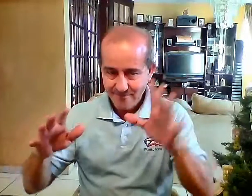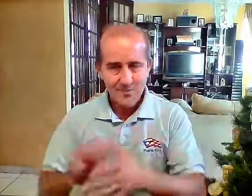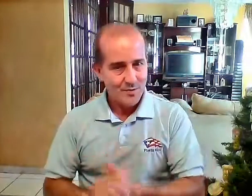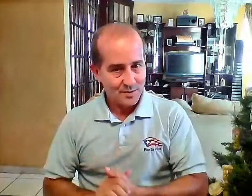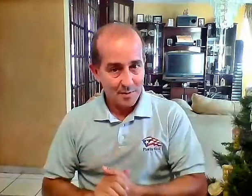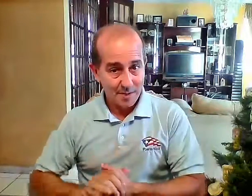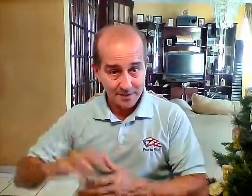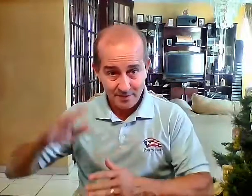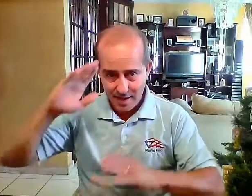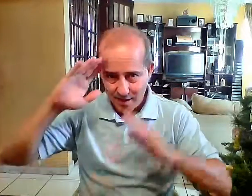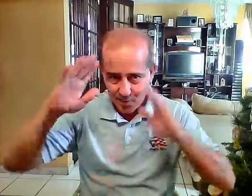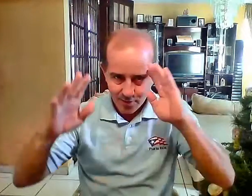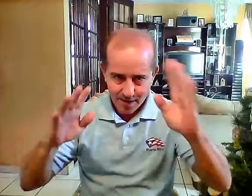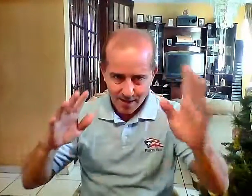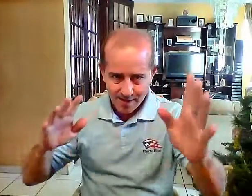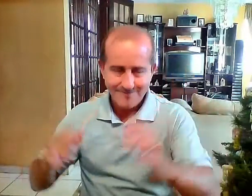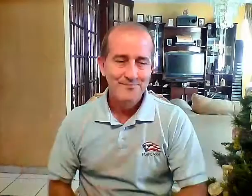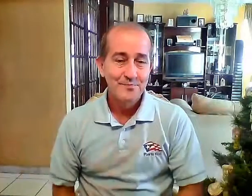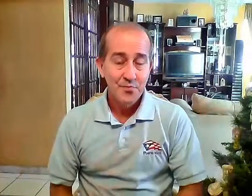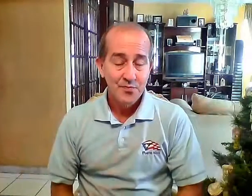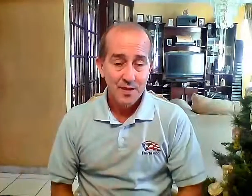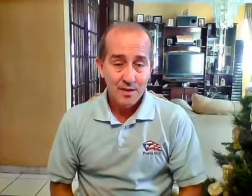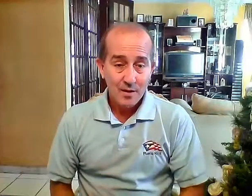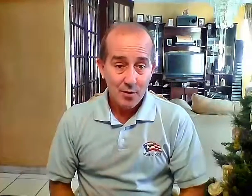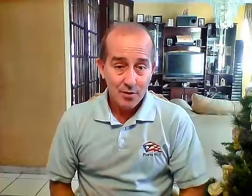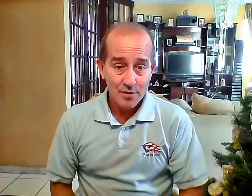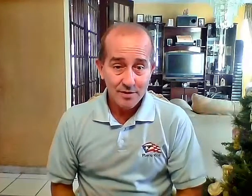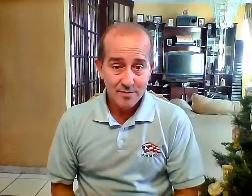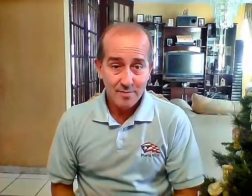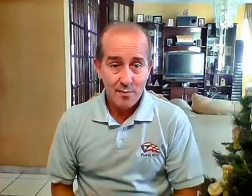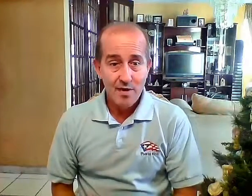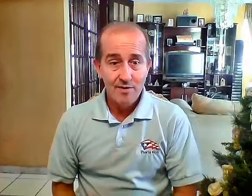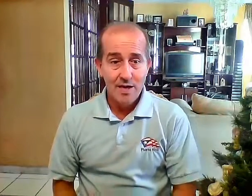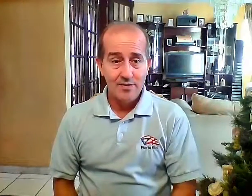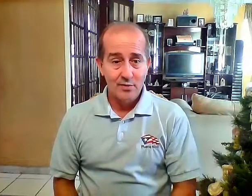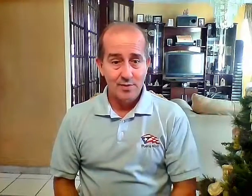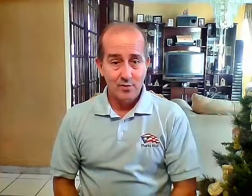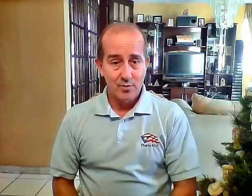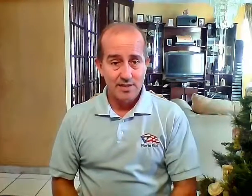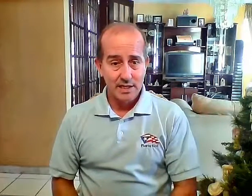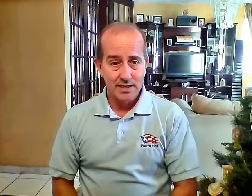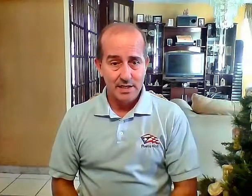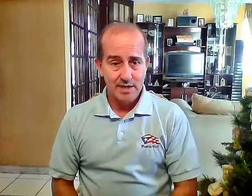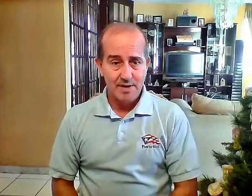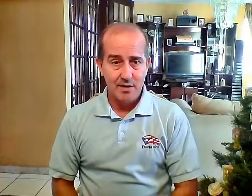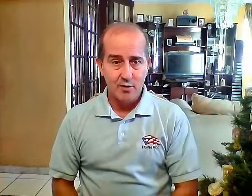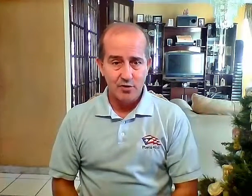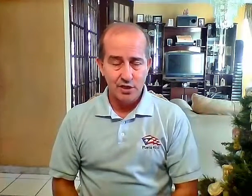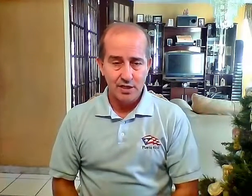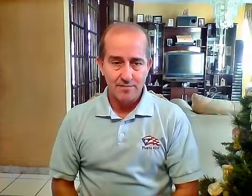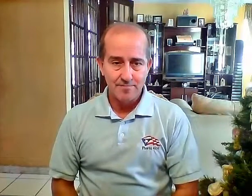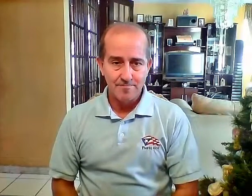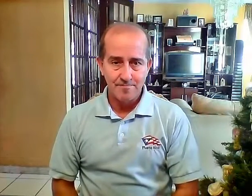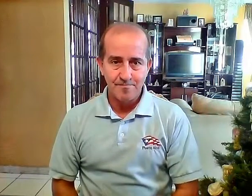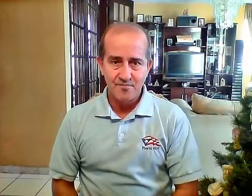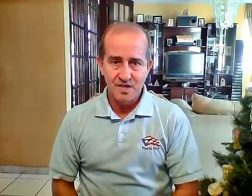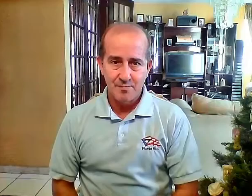No se me pasa, ¿verdad? Hola. Hoy vamos a hablar sobre cómo hacer la seña para cortina. Las personas